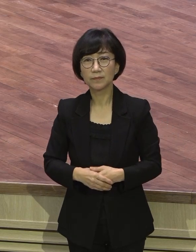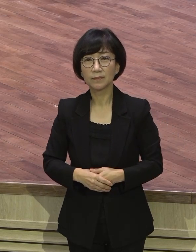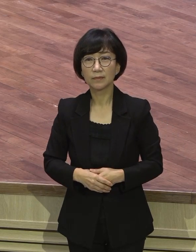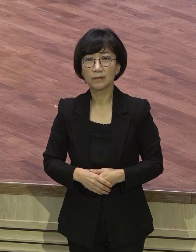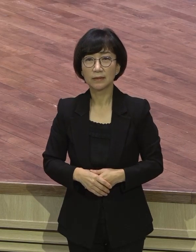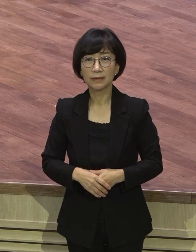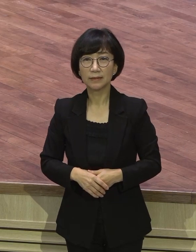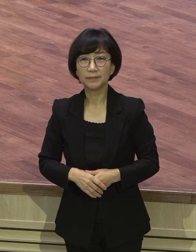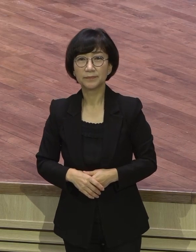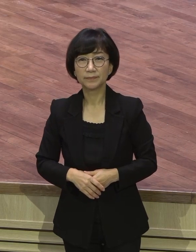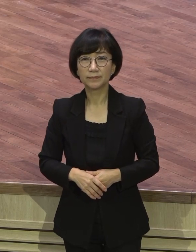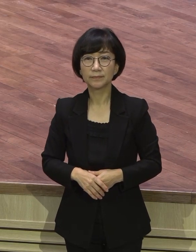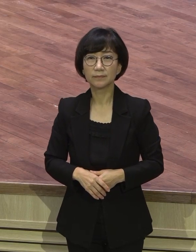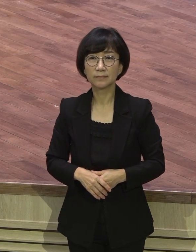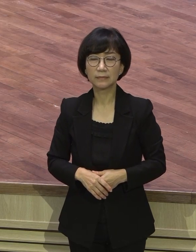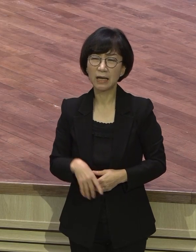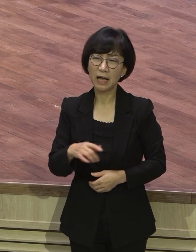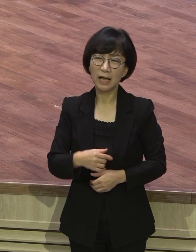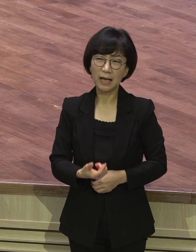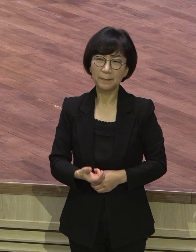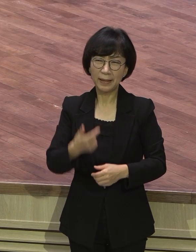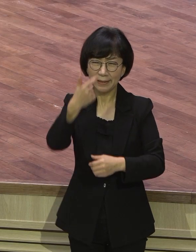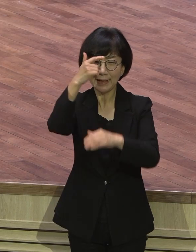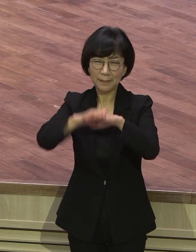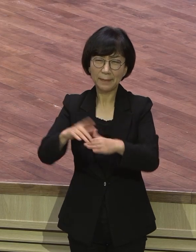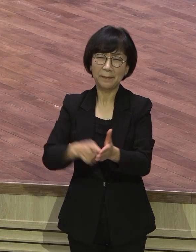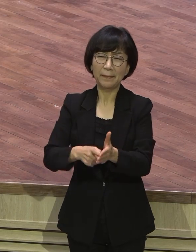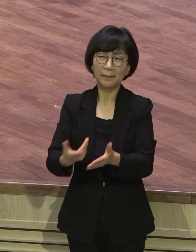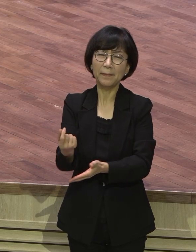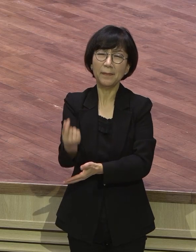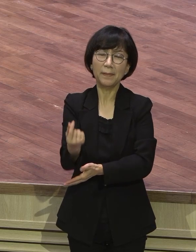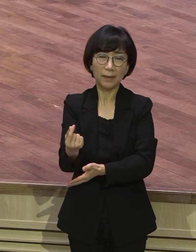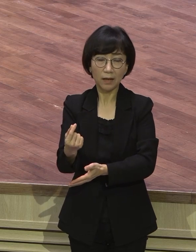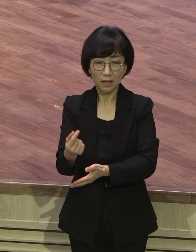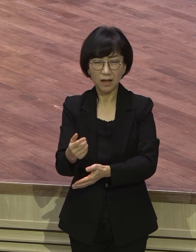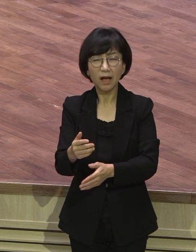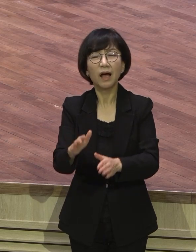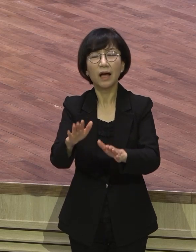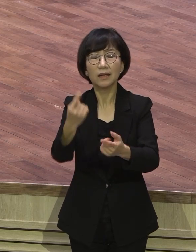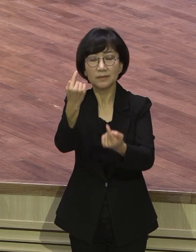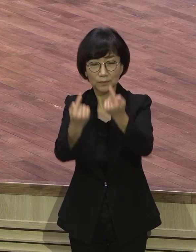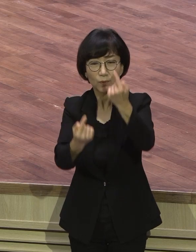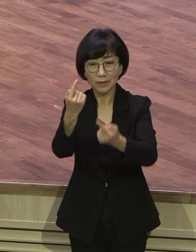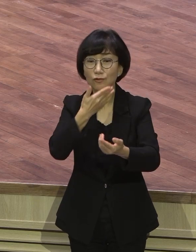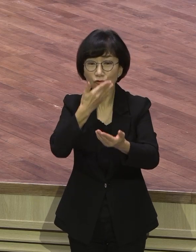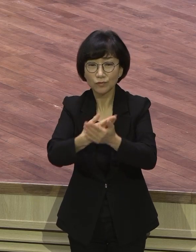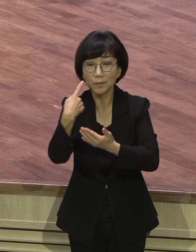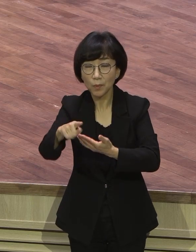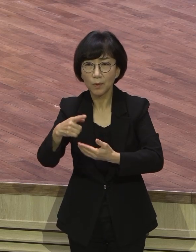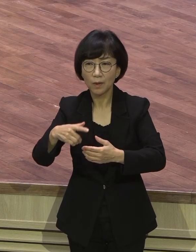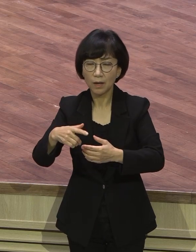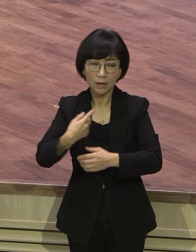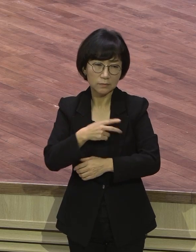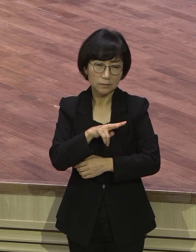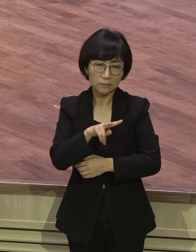빨리 끝나가 빨리 예배드려야 물론 중요합니다. 그러나 빨리 늦게 됩니다. 아 이게 지금 마지막